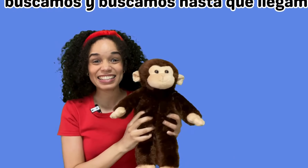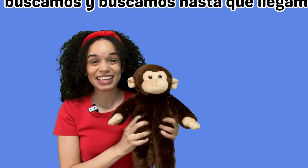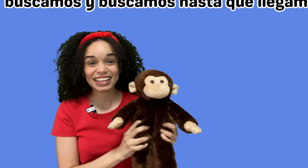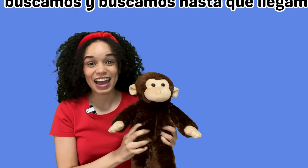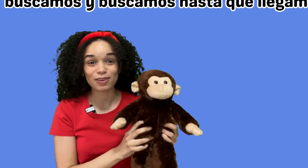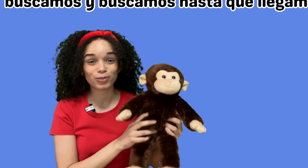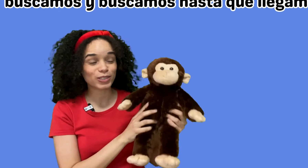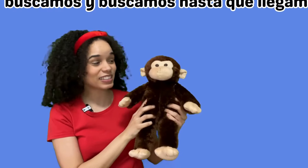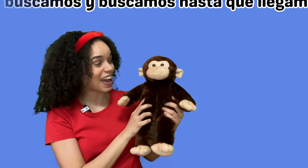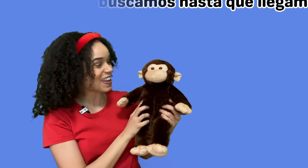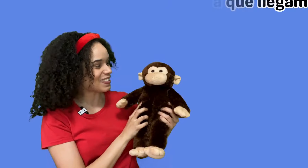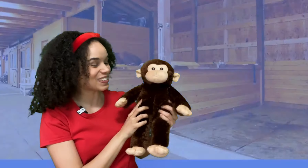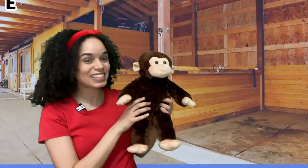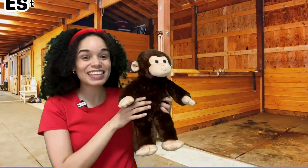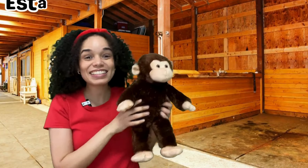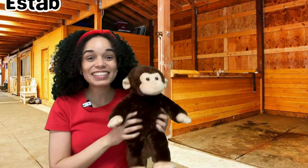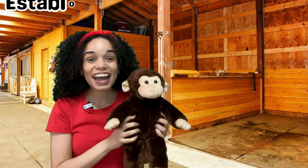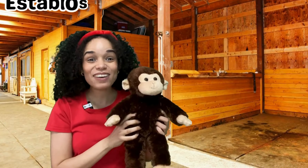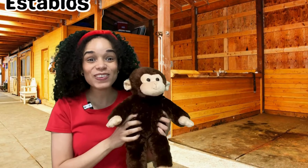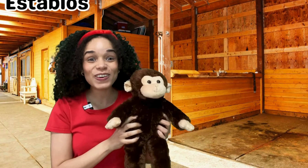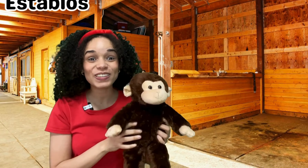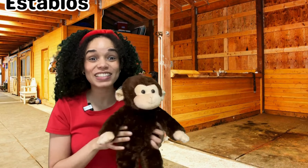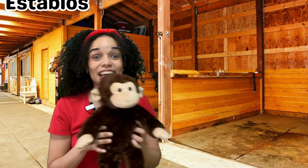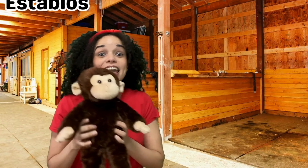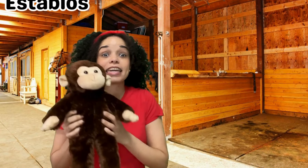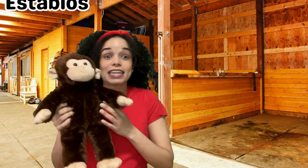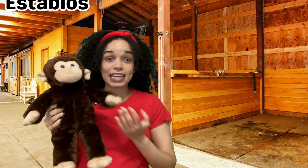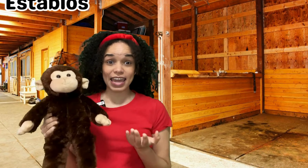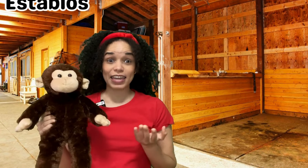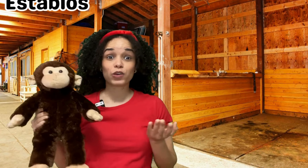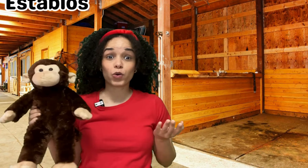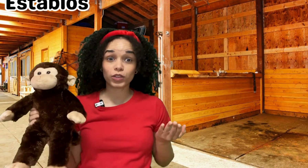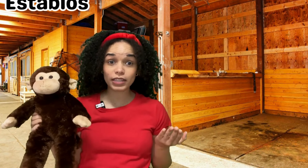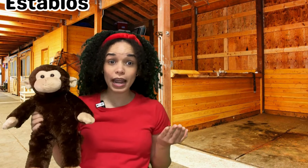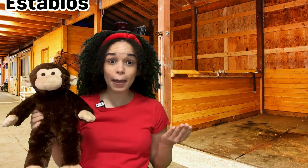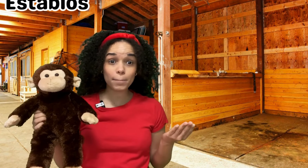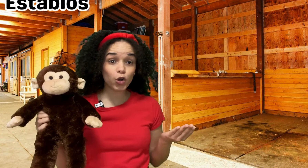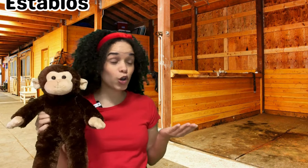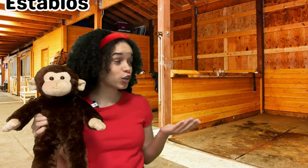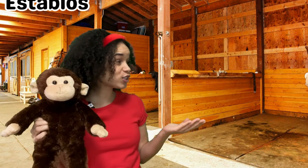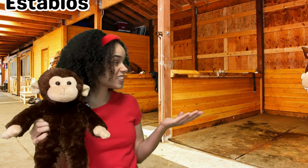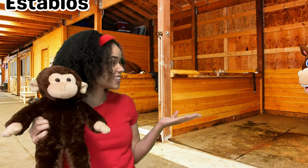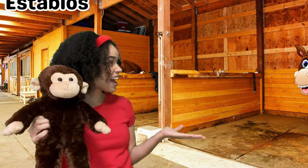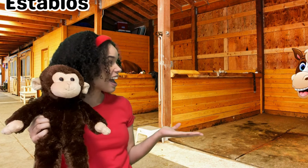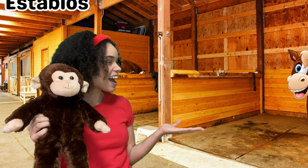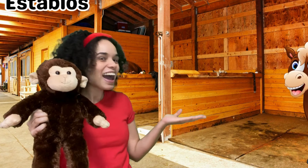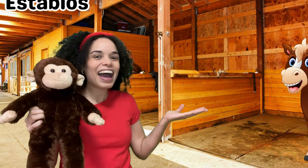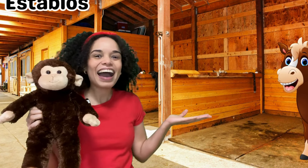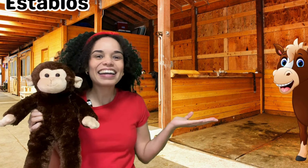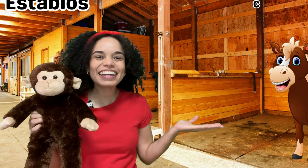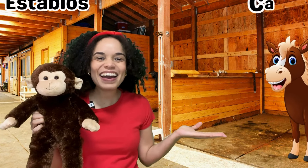llegamos a los establos y encontramos a